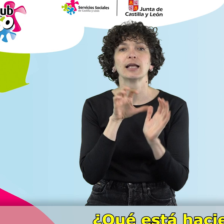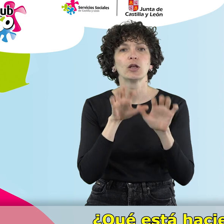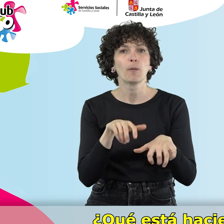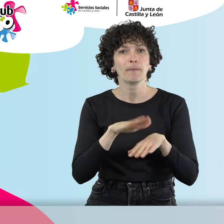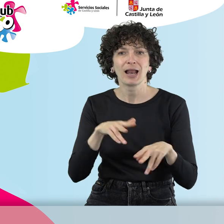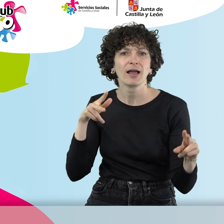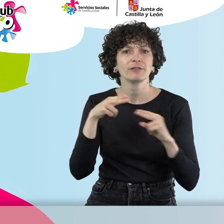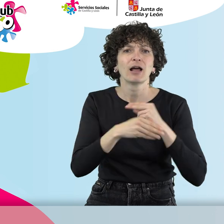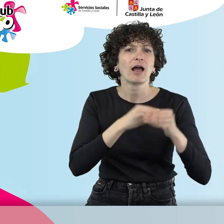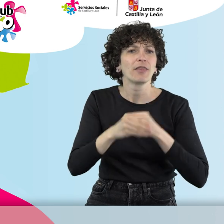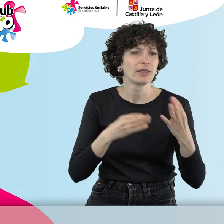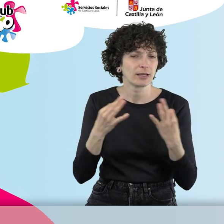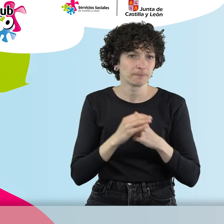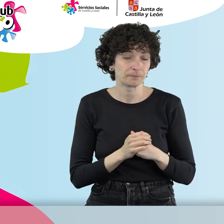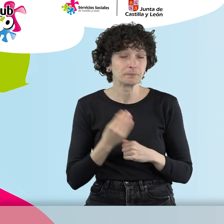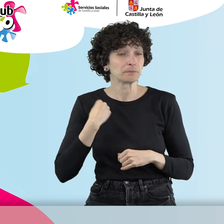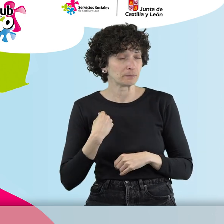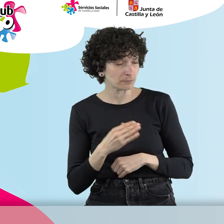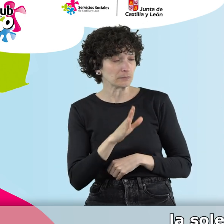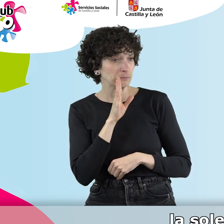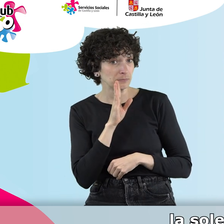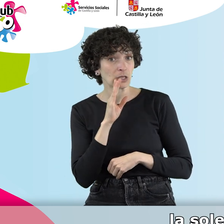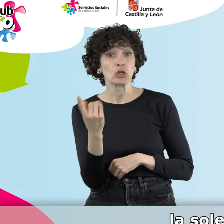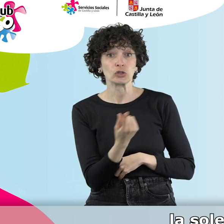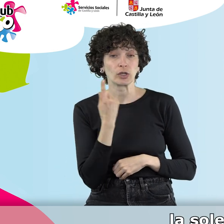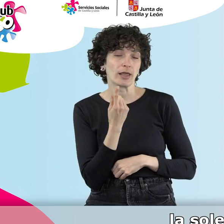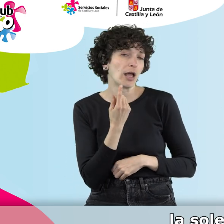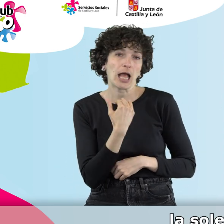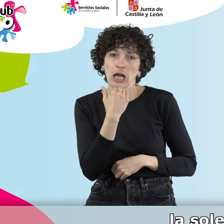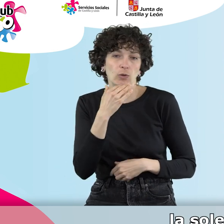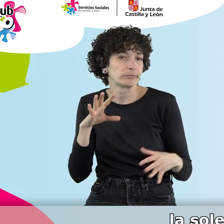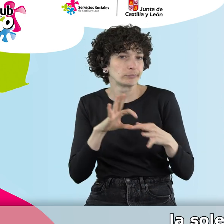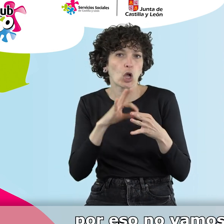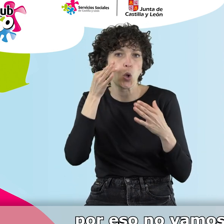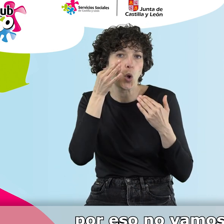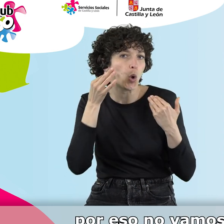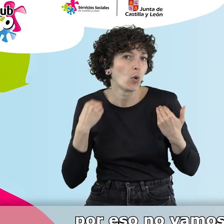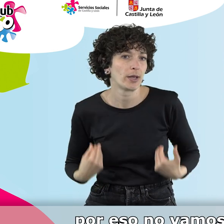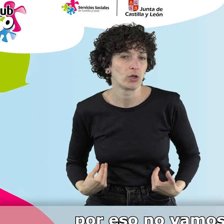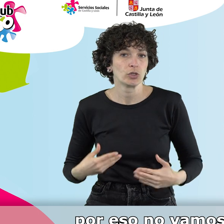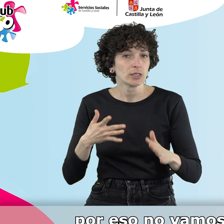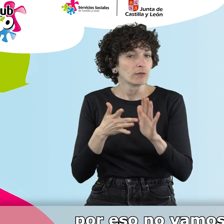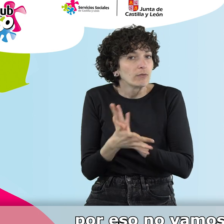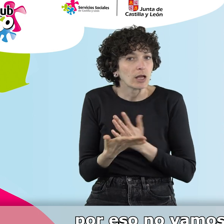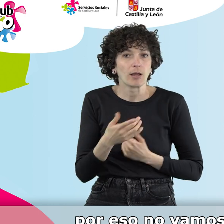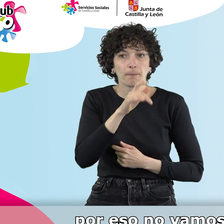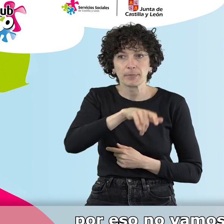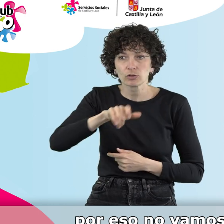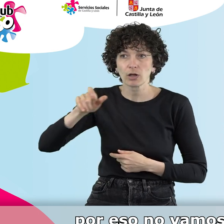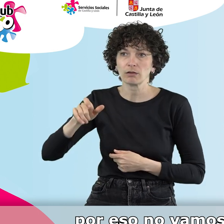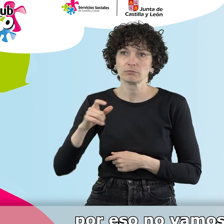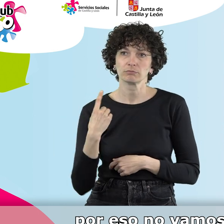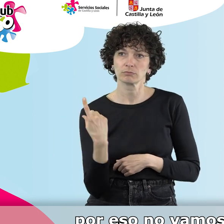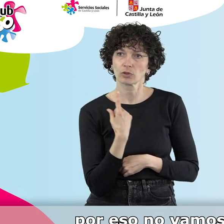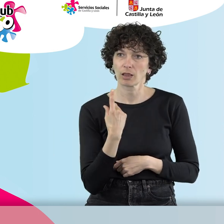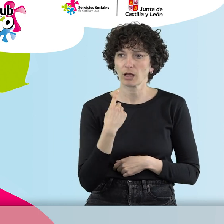eso? Bueno, como ya se ha comentado, la soledad es algo propio del ser humano. Por eso no vamos a poder evitar que las personas